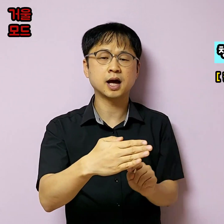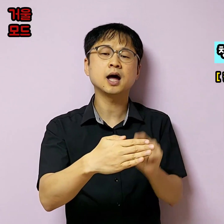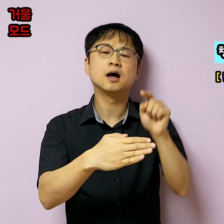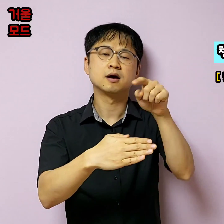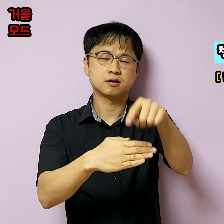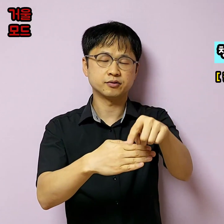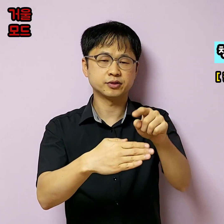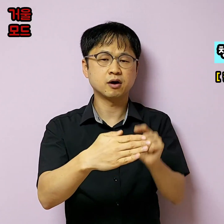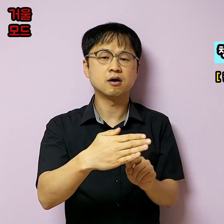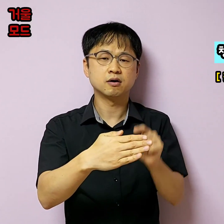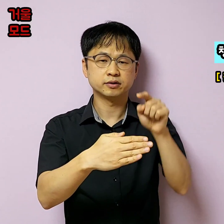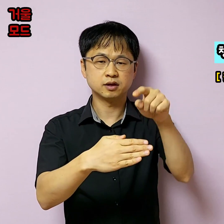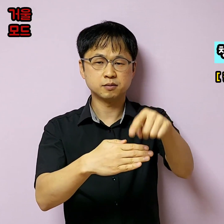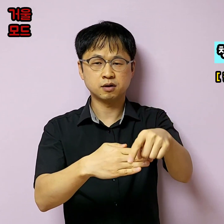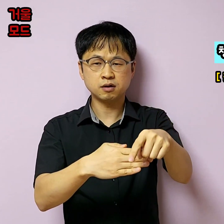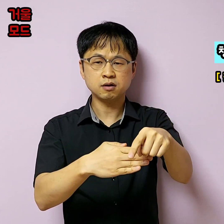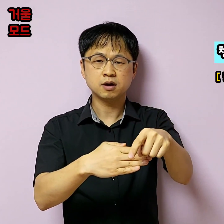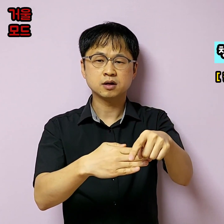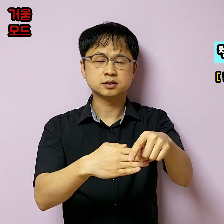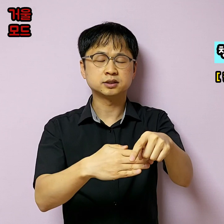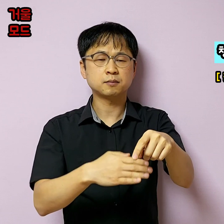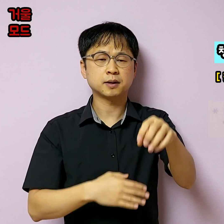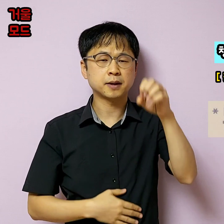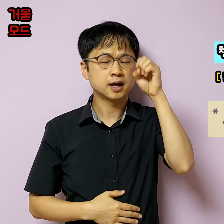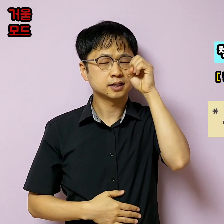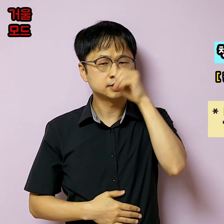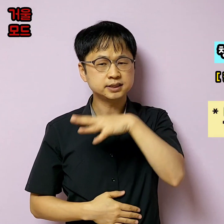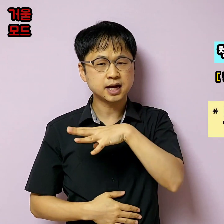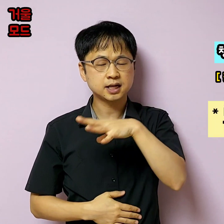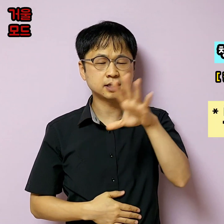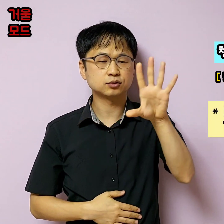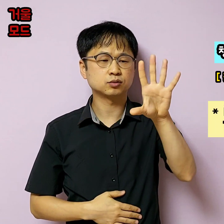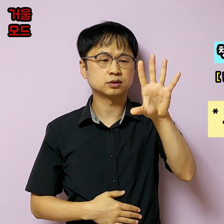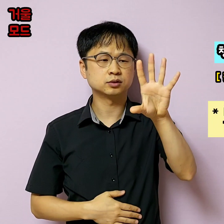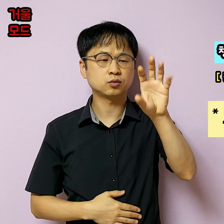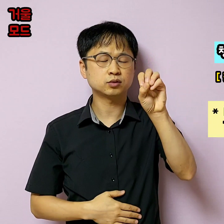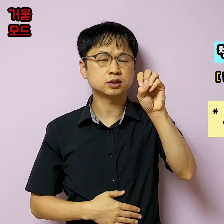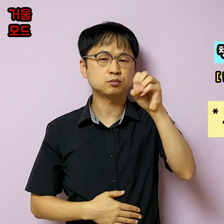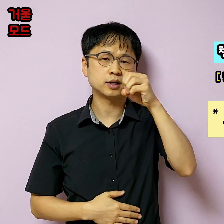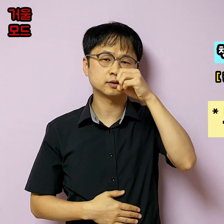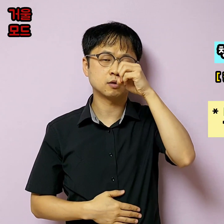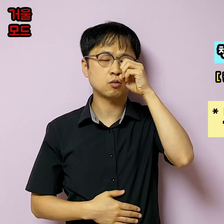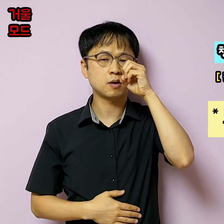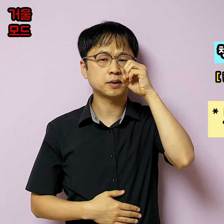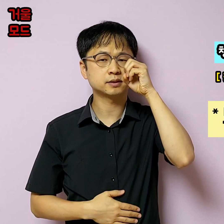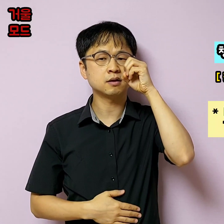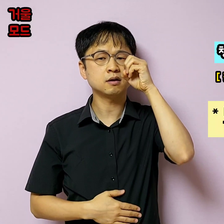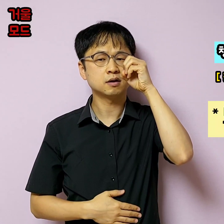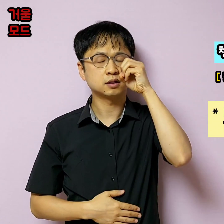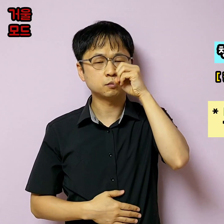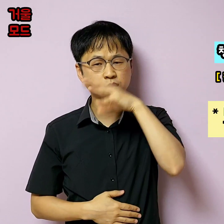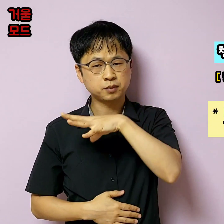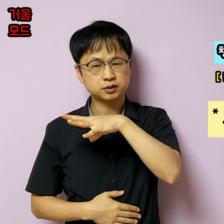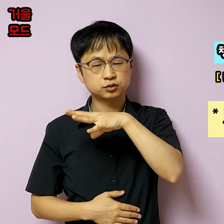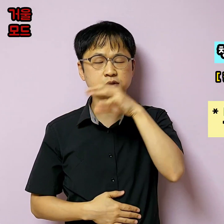넘어입니다. 건너, 넘어, 그저 바라봐. 그냥이란 수어는 손끝을 모아서 코앞에서 옆으로